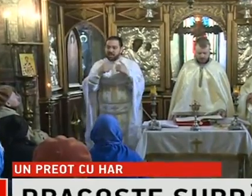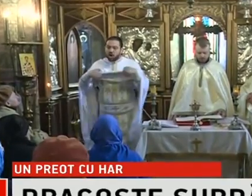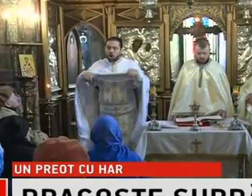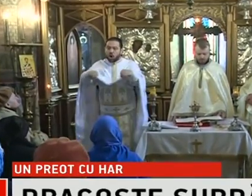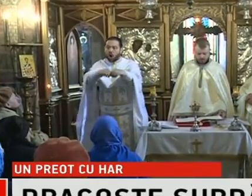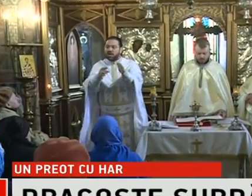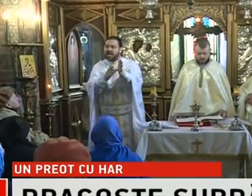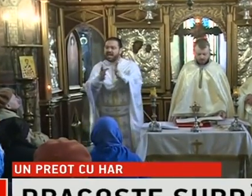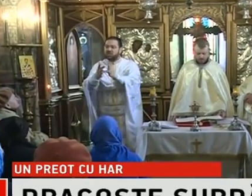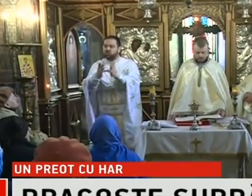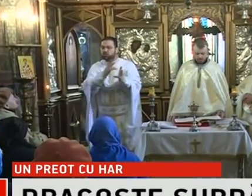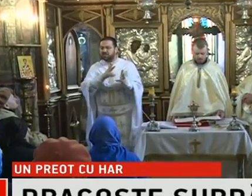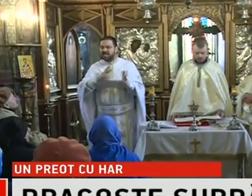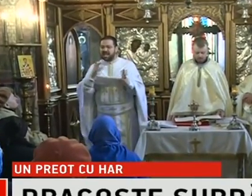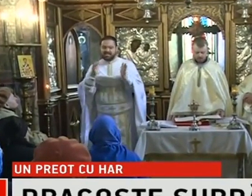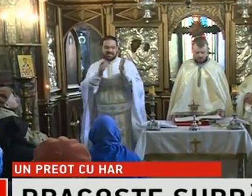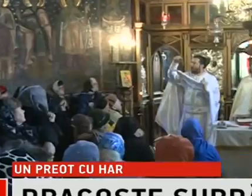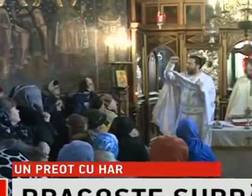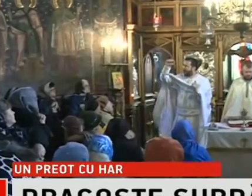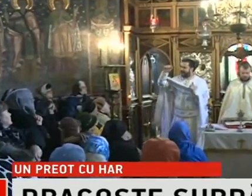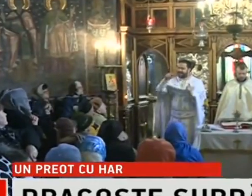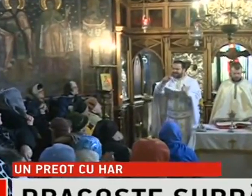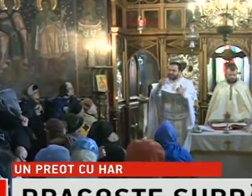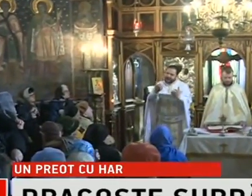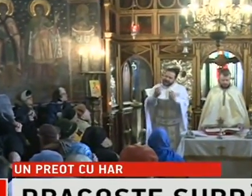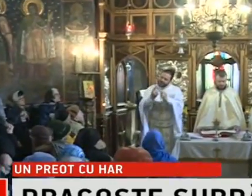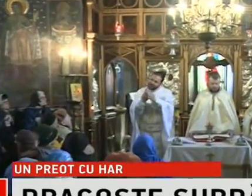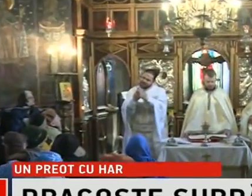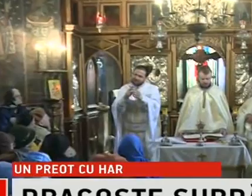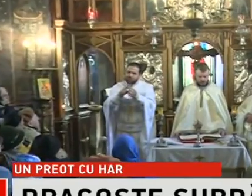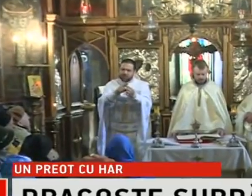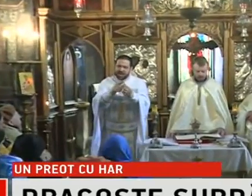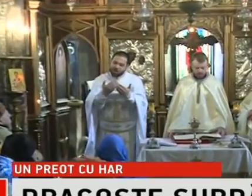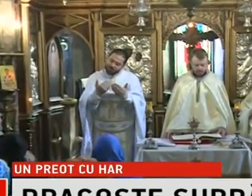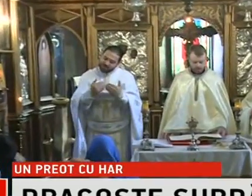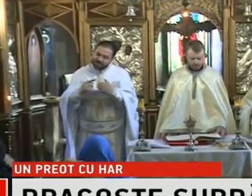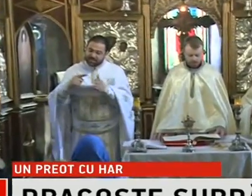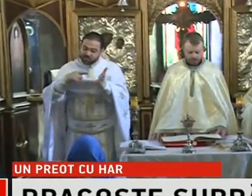sunt foarte primitori, foarte calzi. Părintele Ilie Mirel e un preot